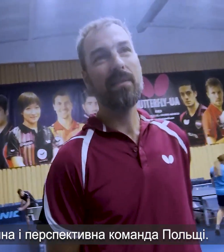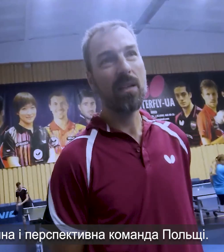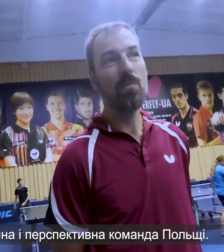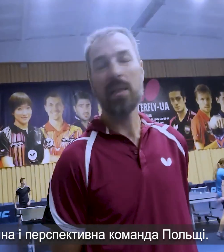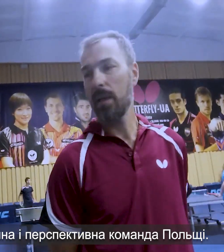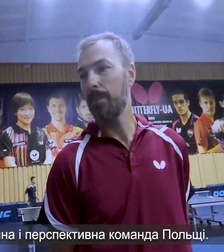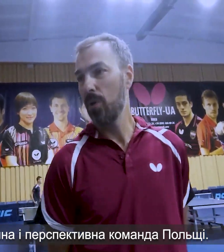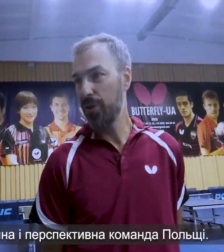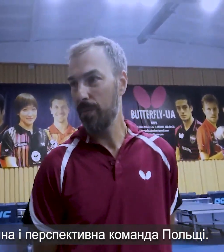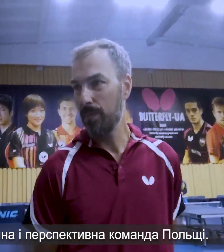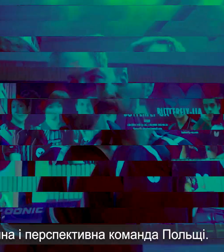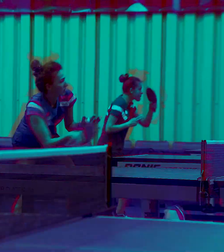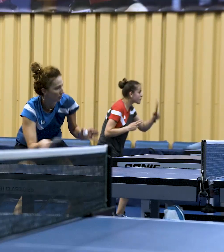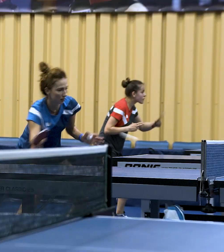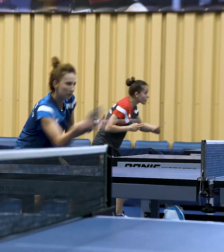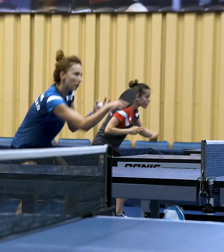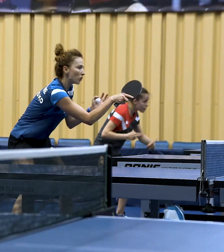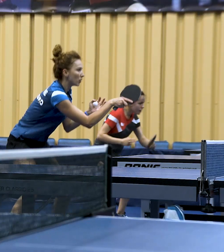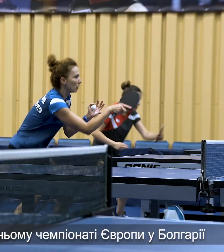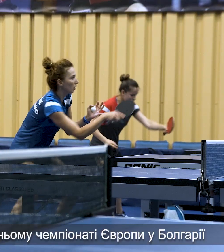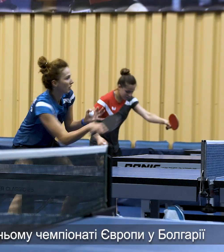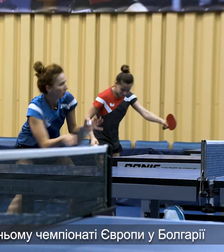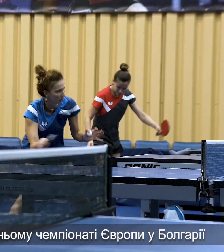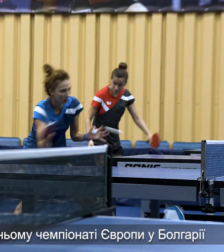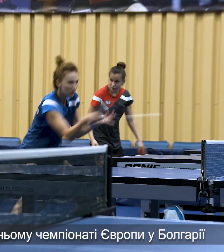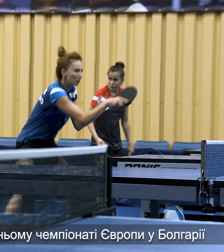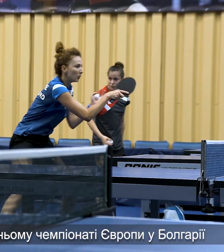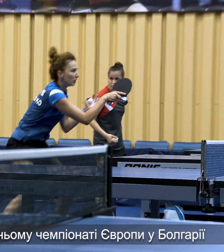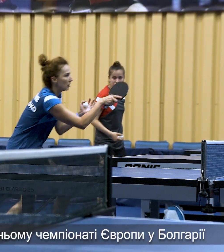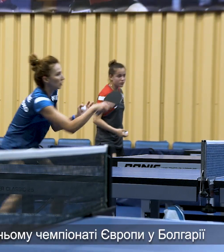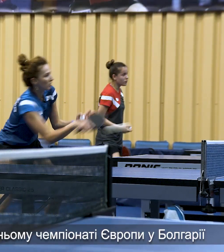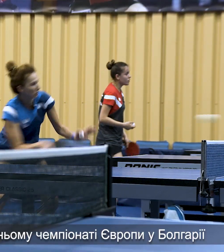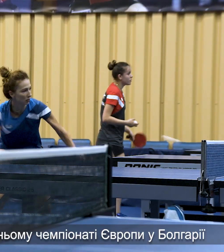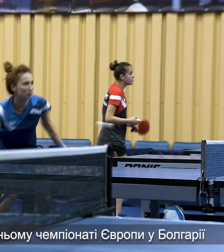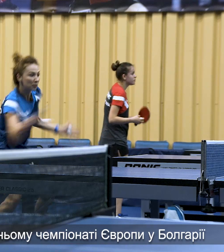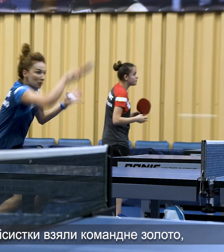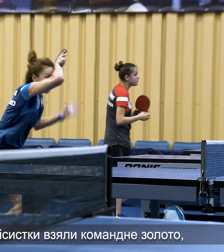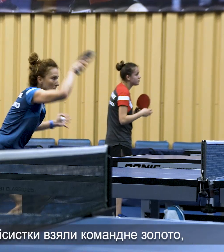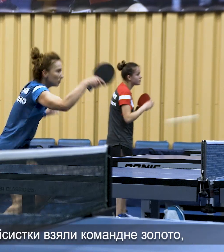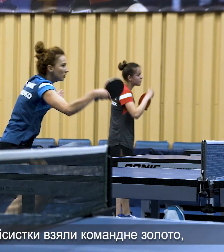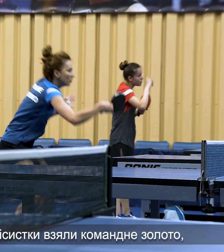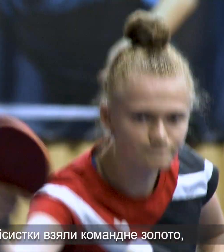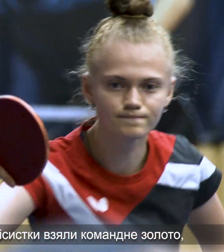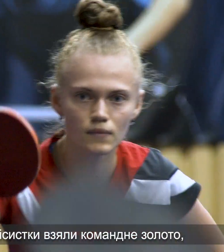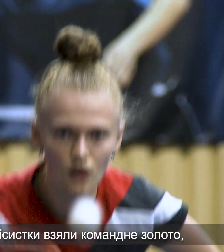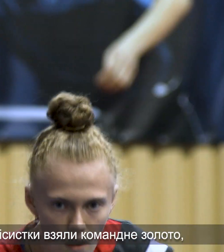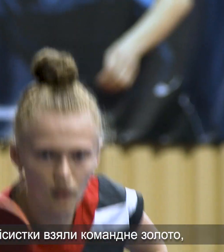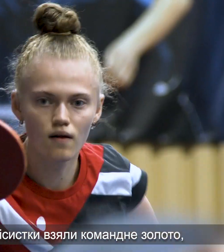перспективна команда Польщі. На попередньому чемпіонаті Європи у Болгарії наші тенісистки взяли командне золото